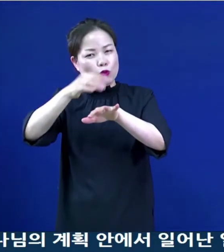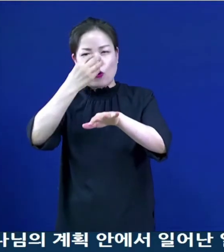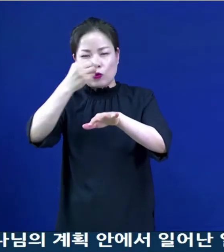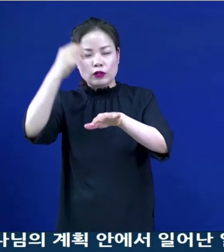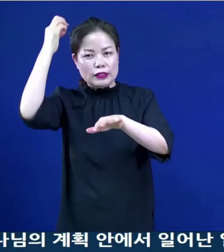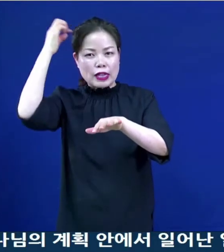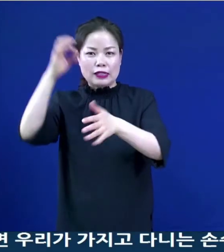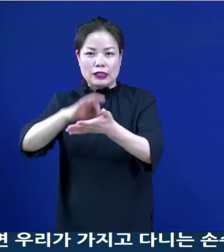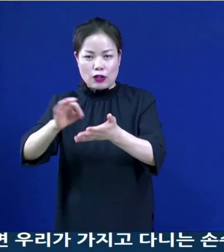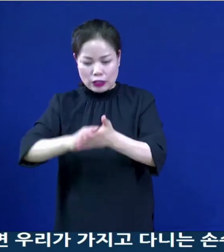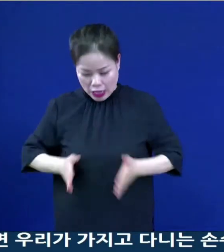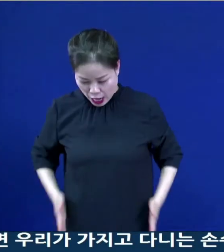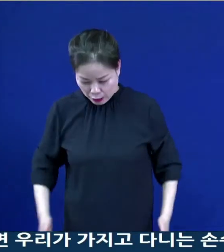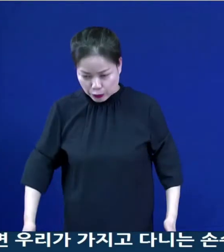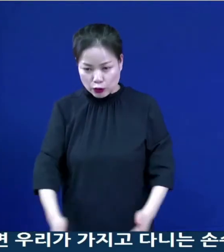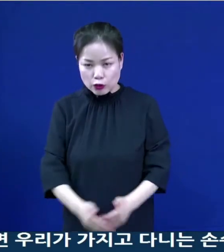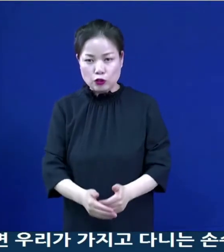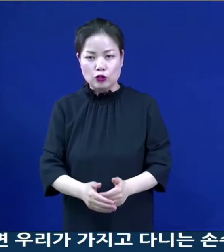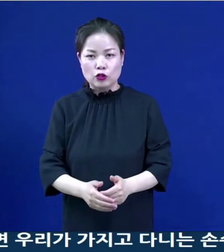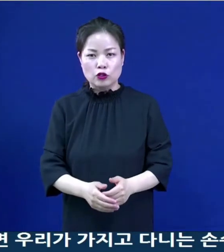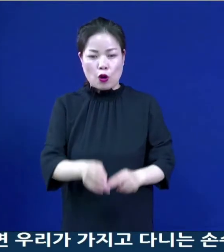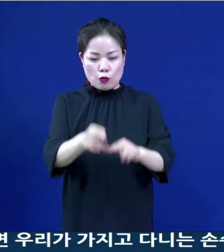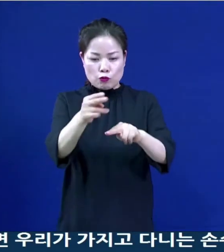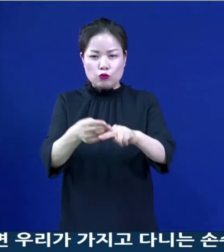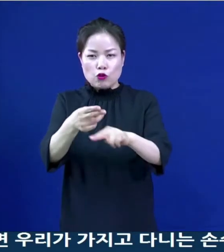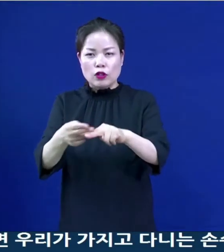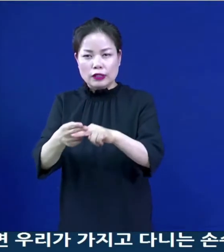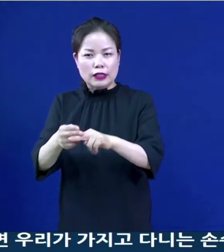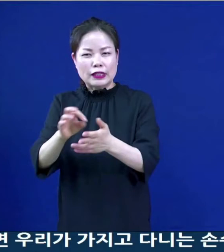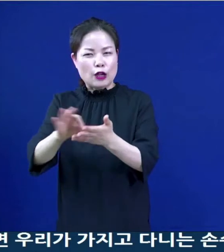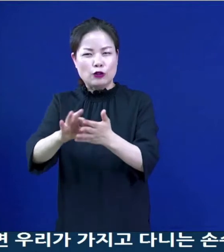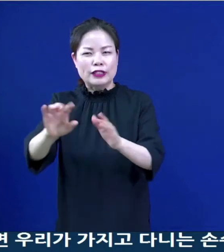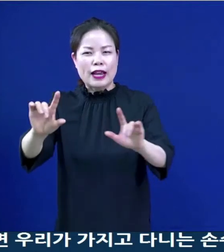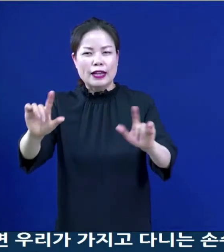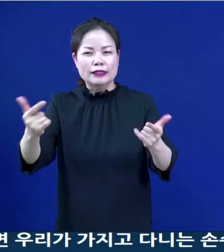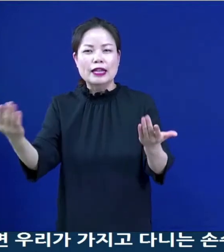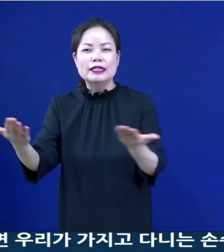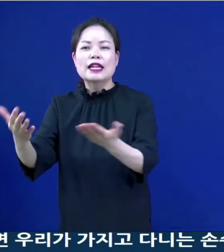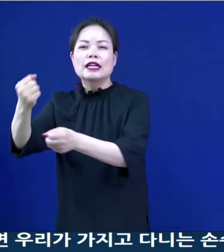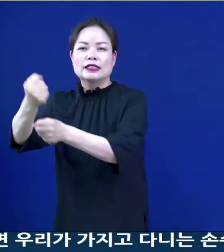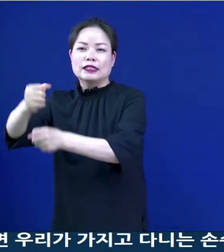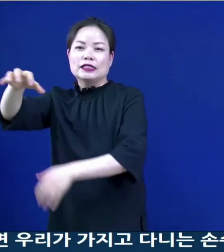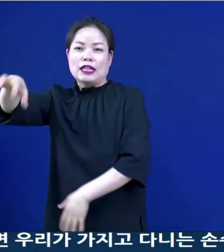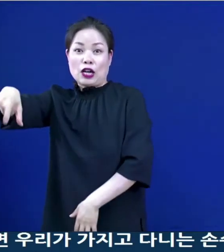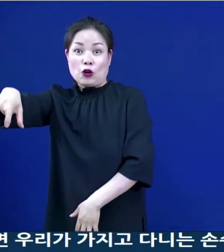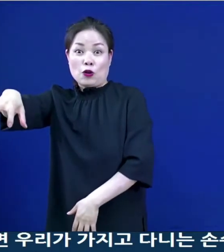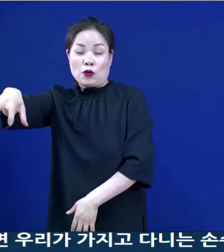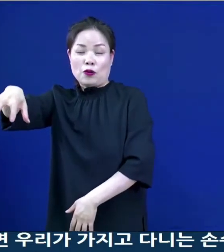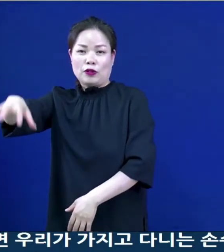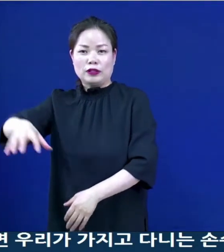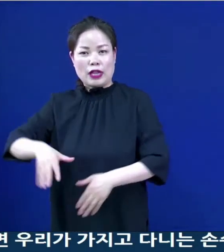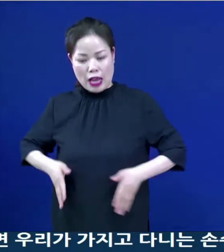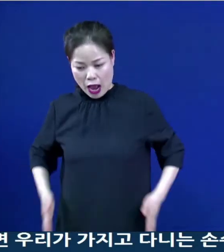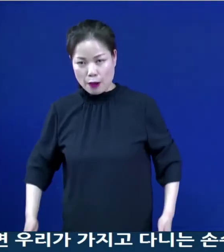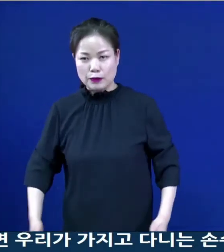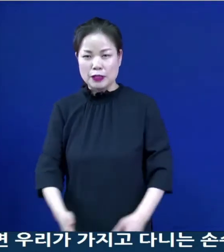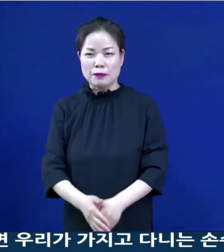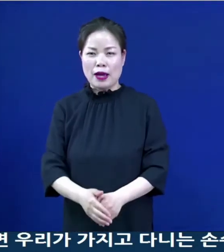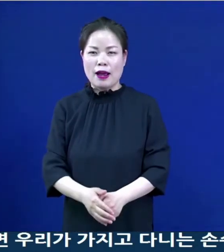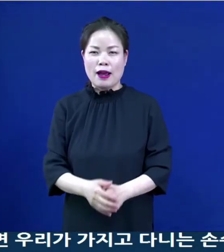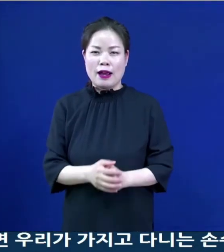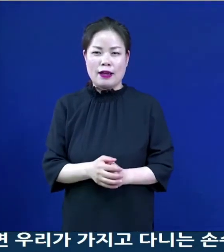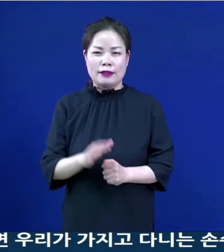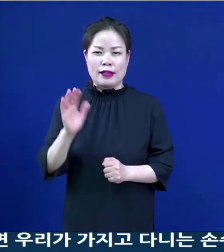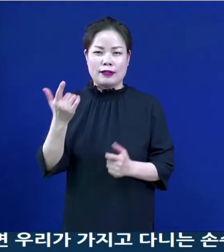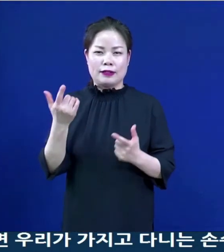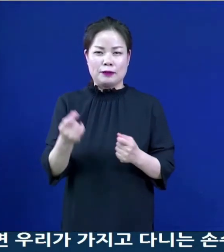것이라고 보고요. 앞치마도 부엌에서 입는 앞치마가 아니라 작업장에서 입는 앞치마다, 이렇게 연결해 두시면